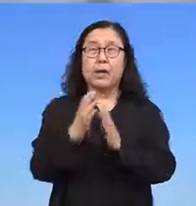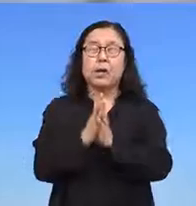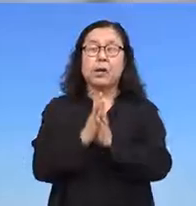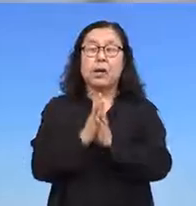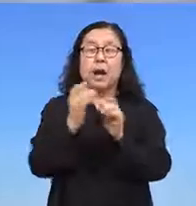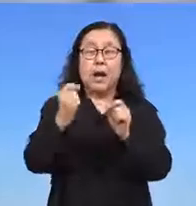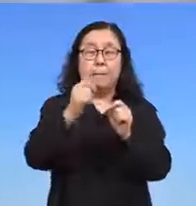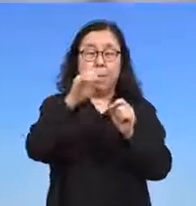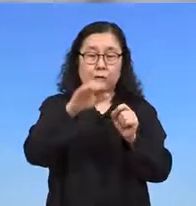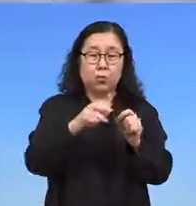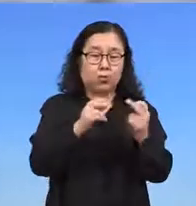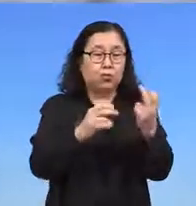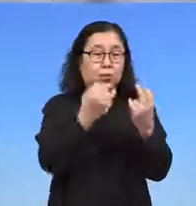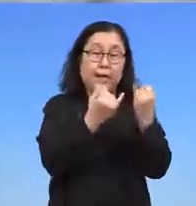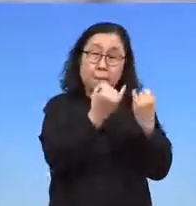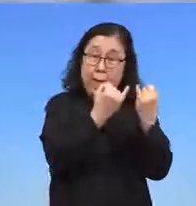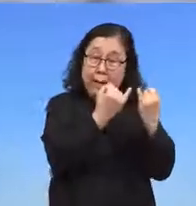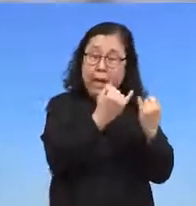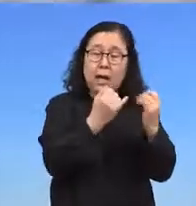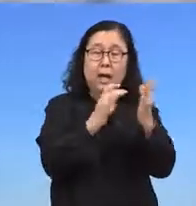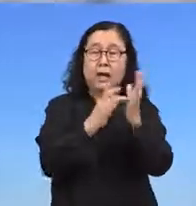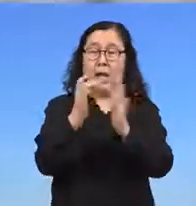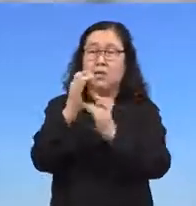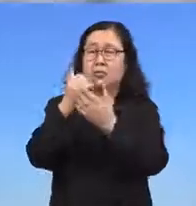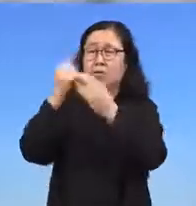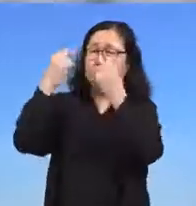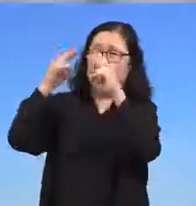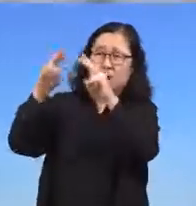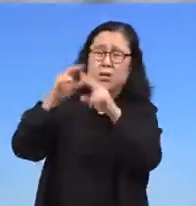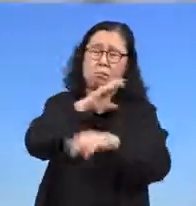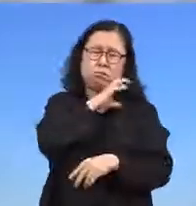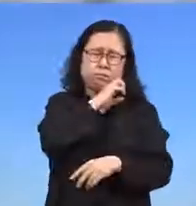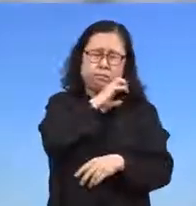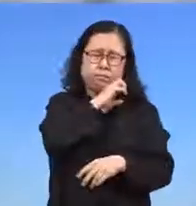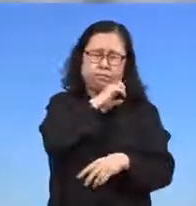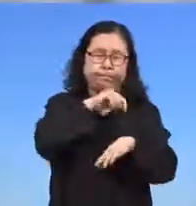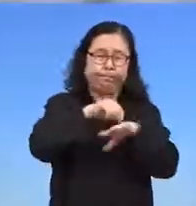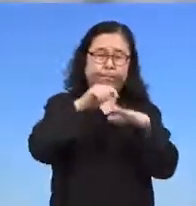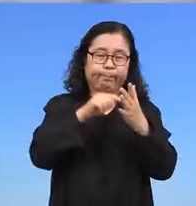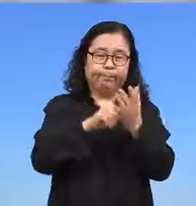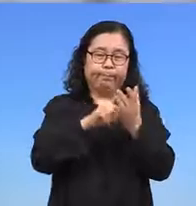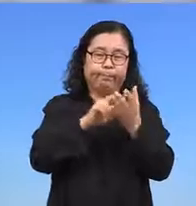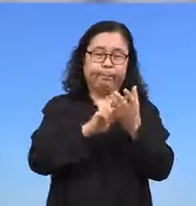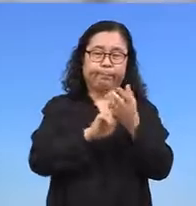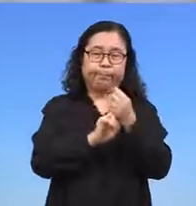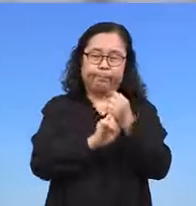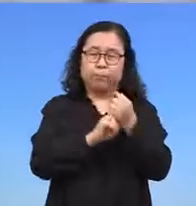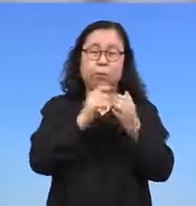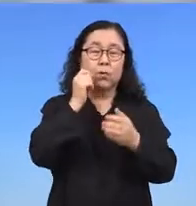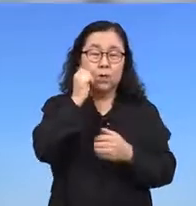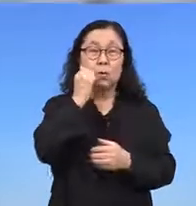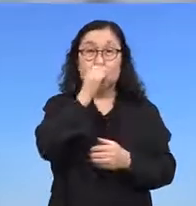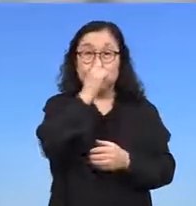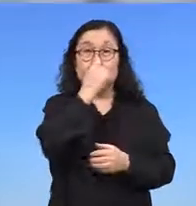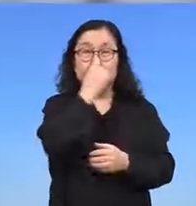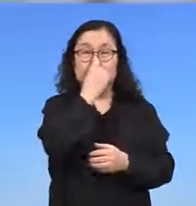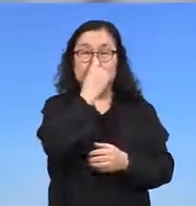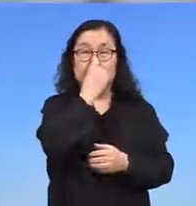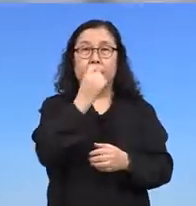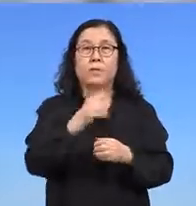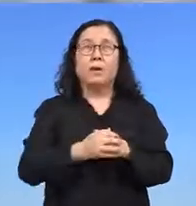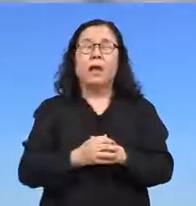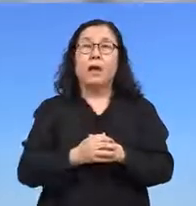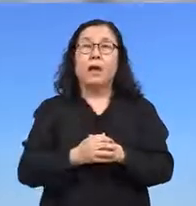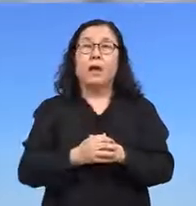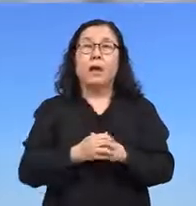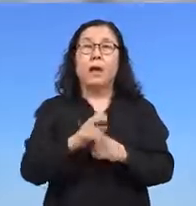놓고 마리아와 마르다가 참 예수님을 향한 그런 그 원망의 마음을 숨기지를 않는데요, 저는